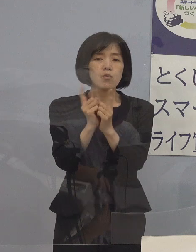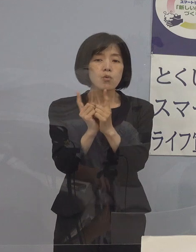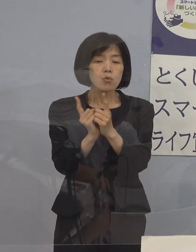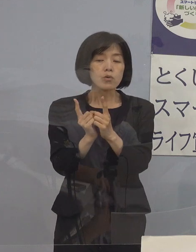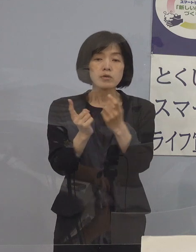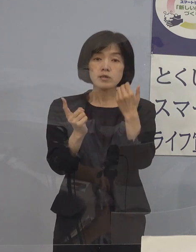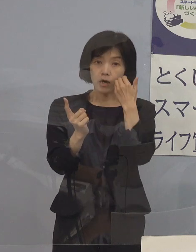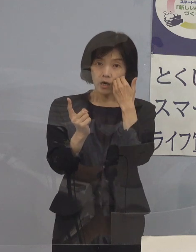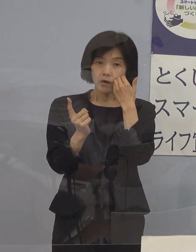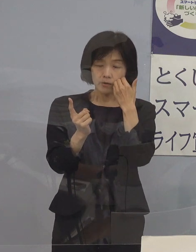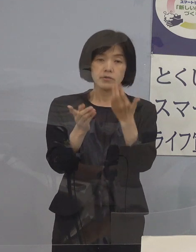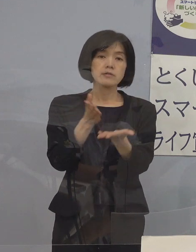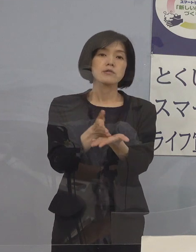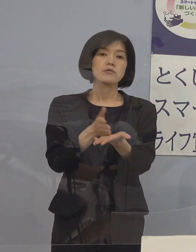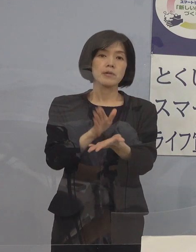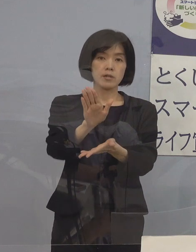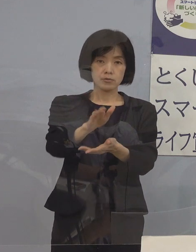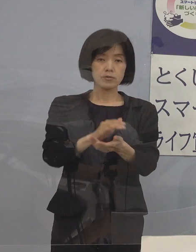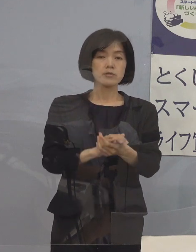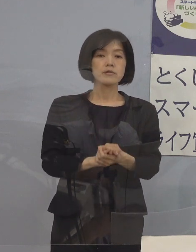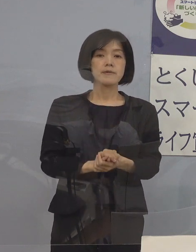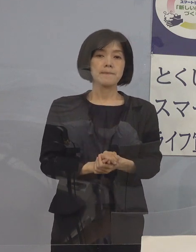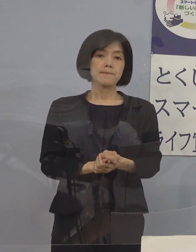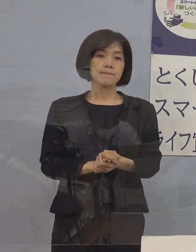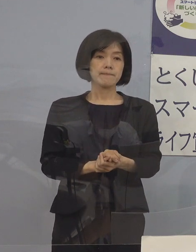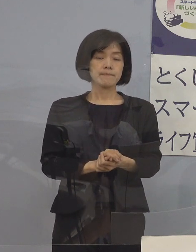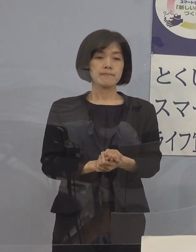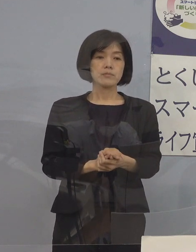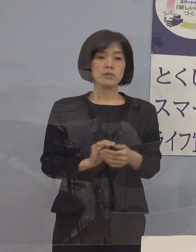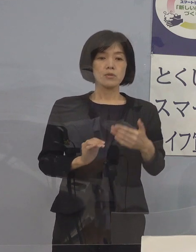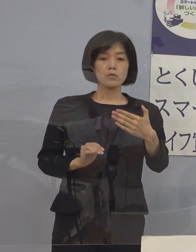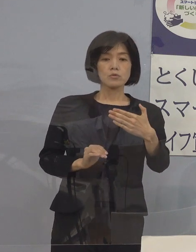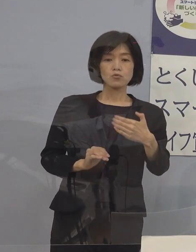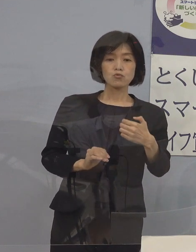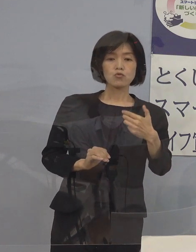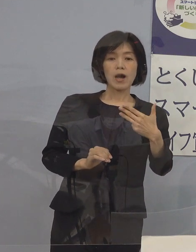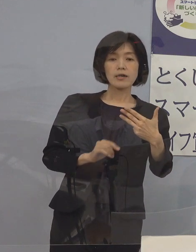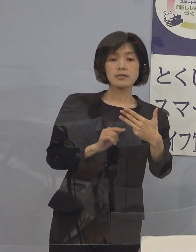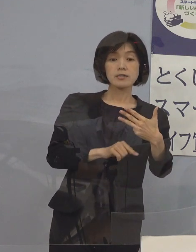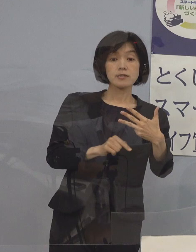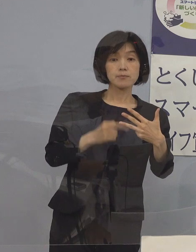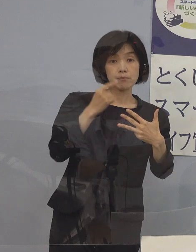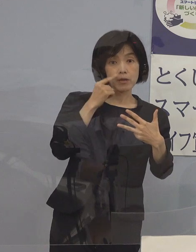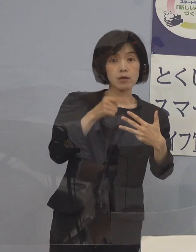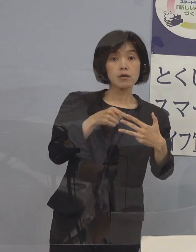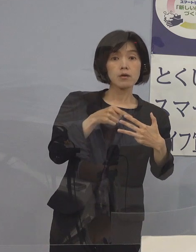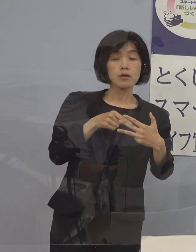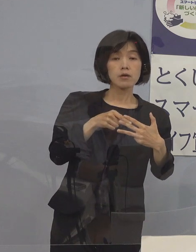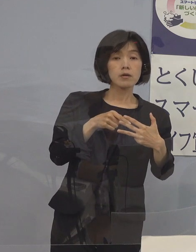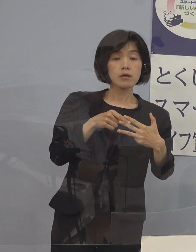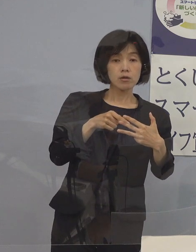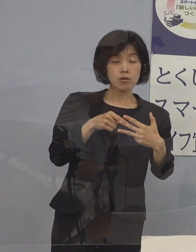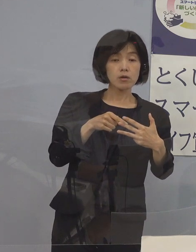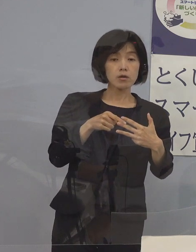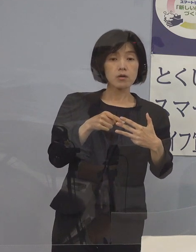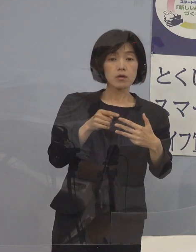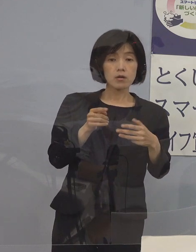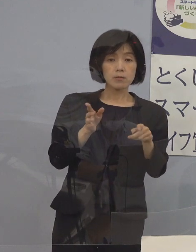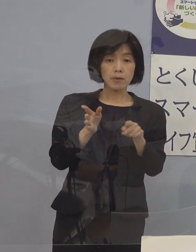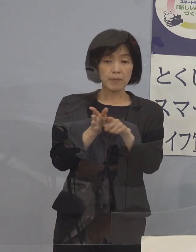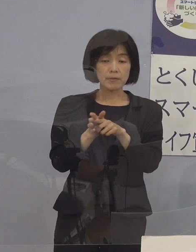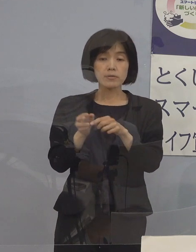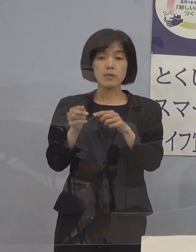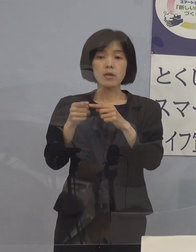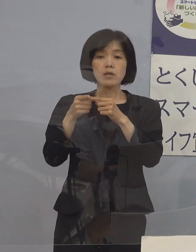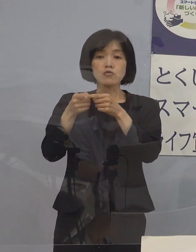者について以下申し上げてまいります。98例目の方、これまで入所